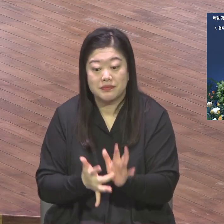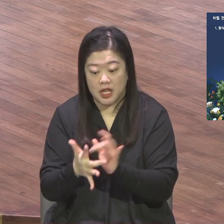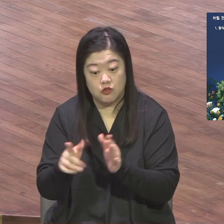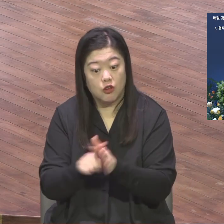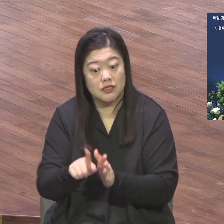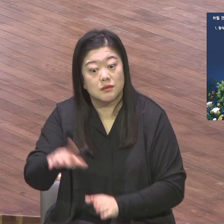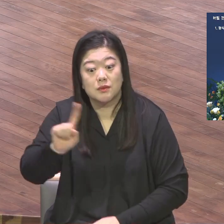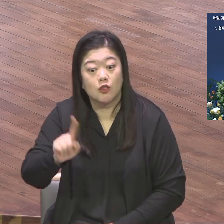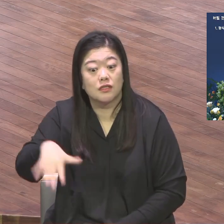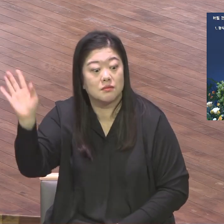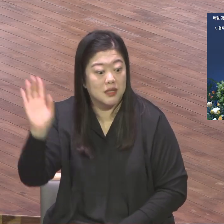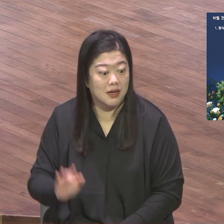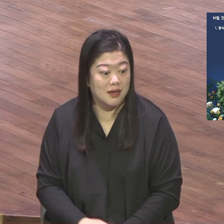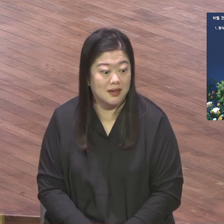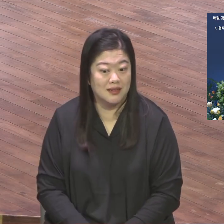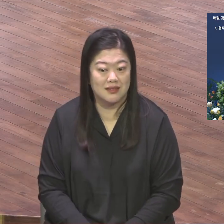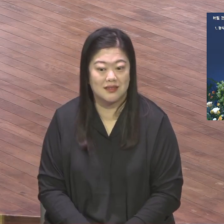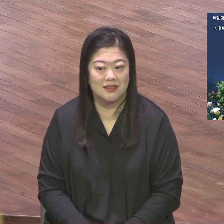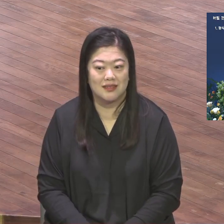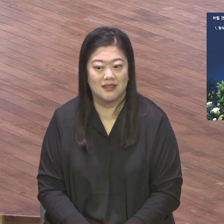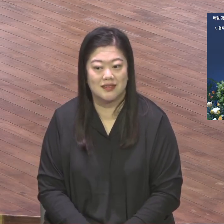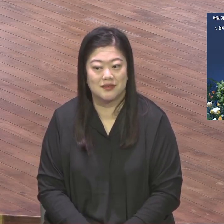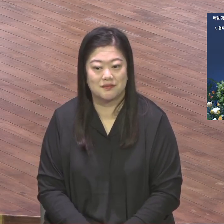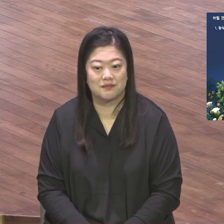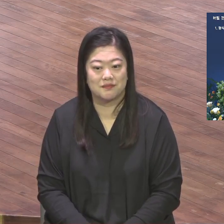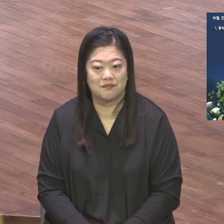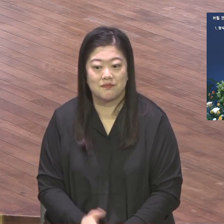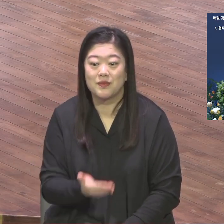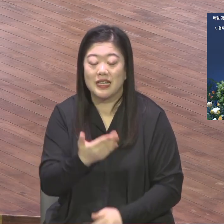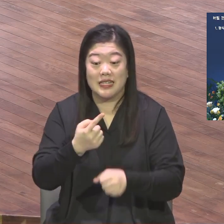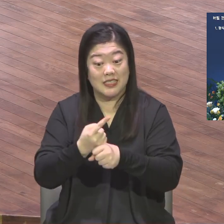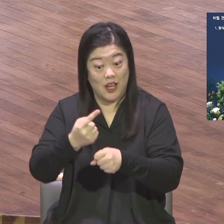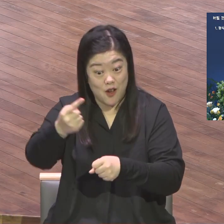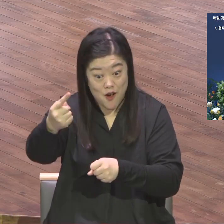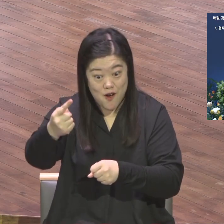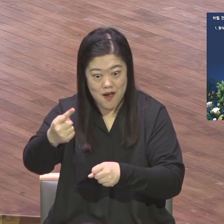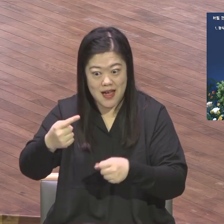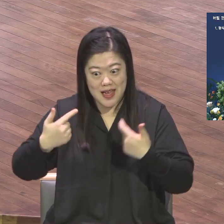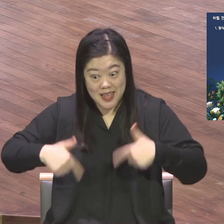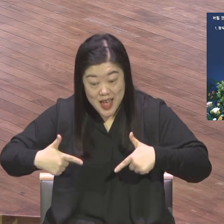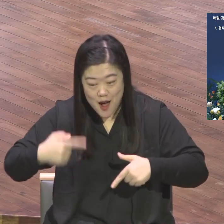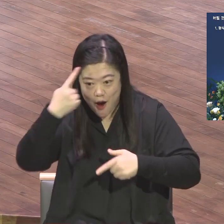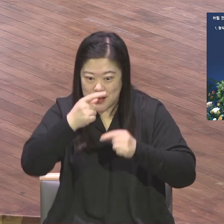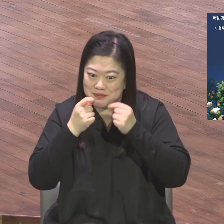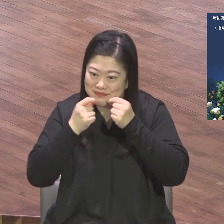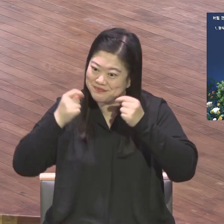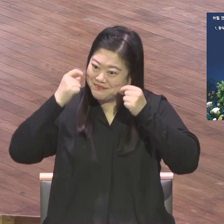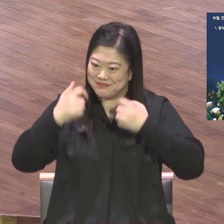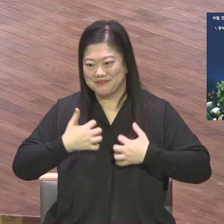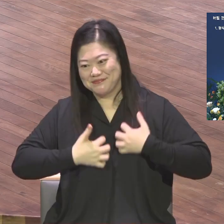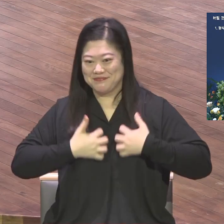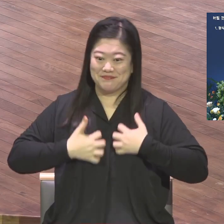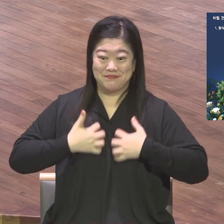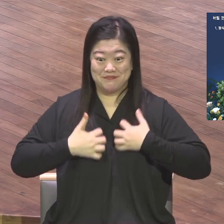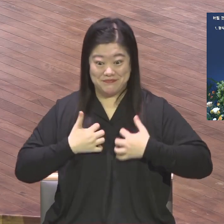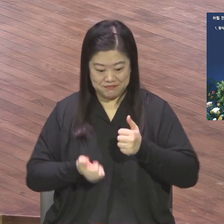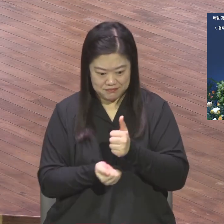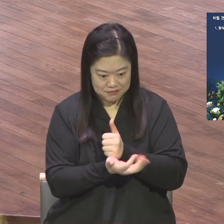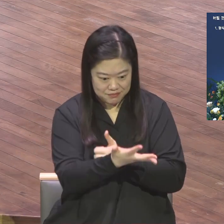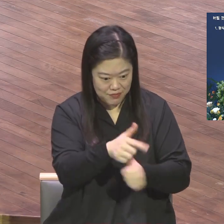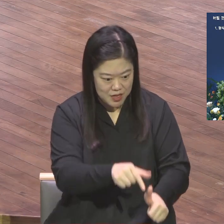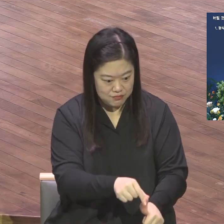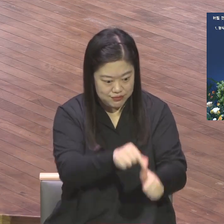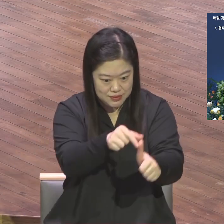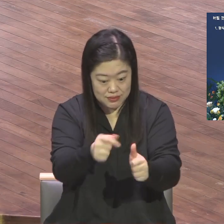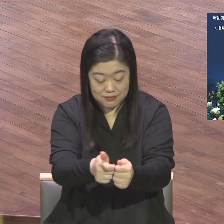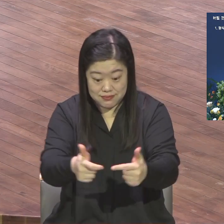그래서 2024년 새해는 여러분이 가는 현장마다 기쁨이 샘솟고 생명이 살아나는 영적